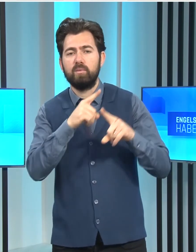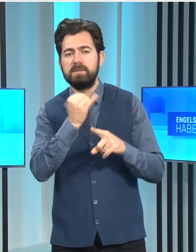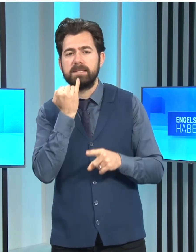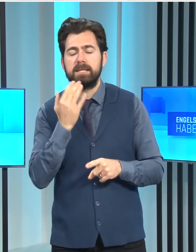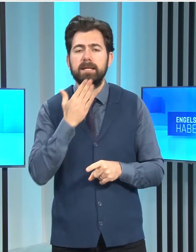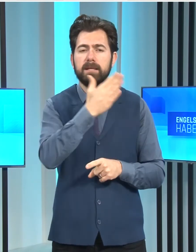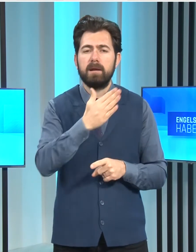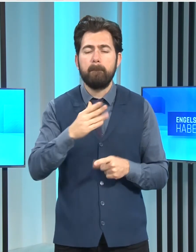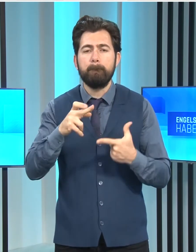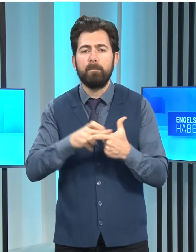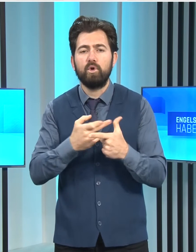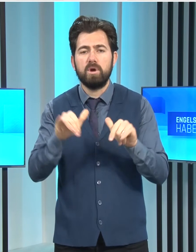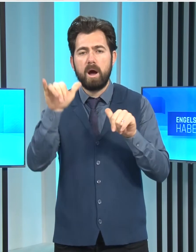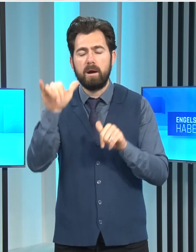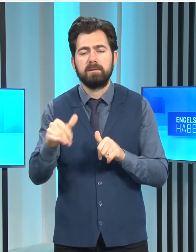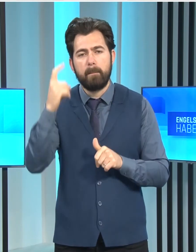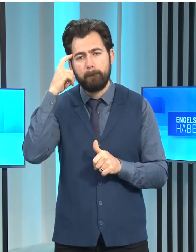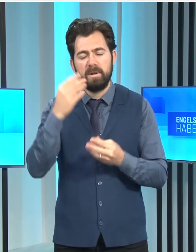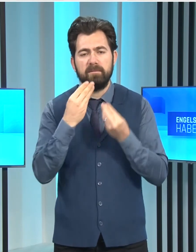projeyle ilgili bilgi verdi.